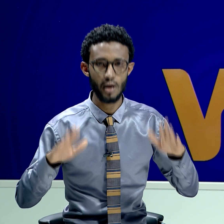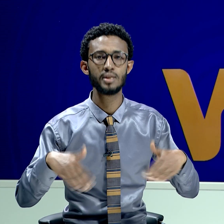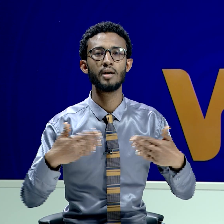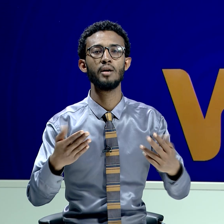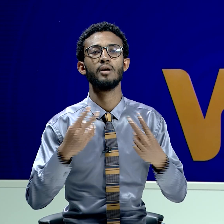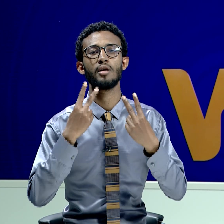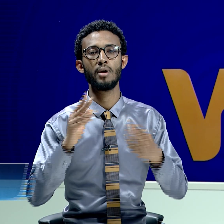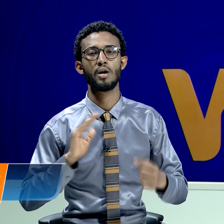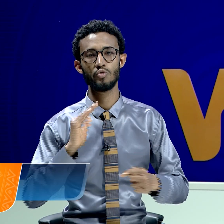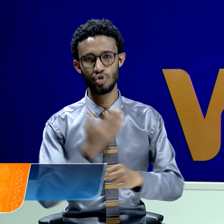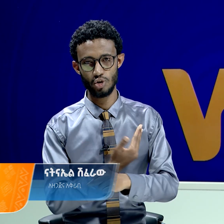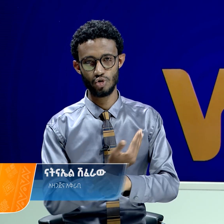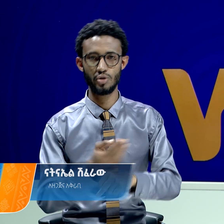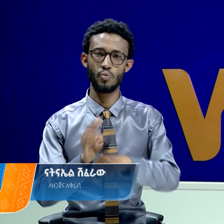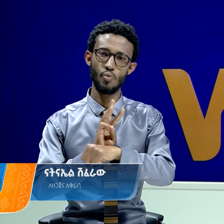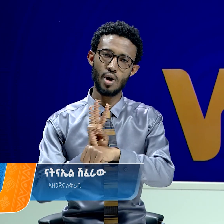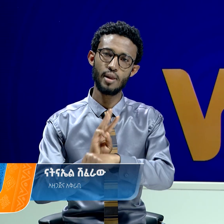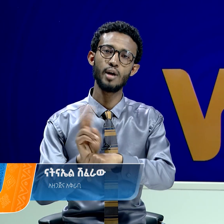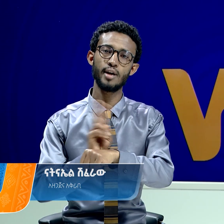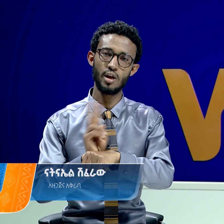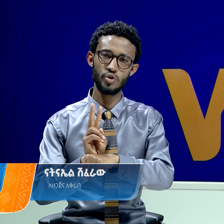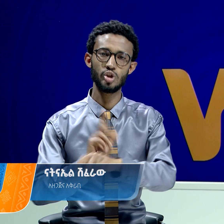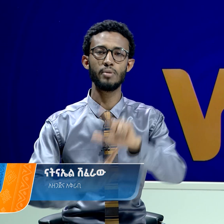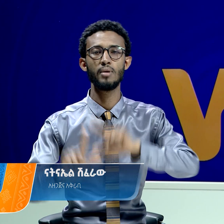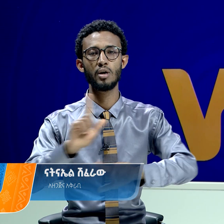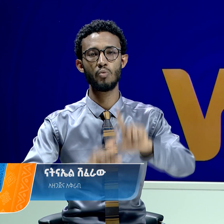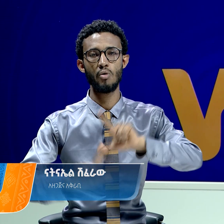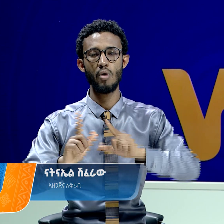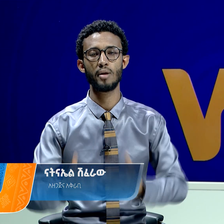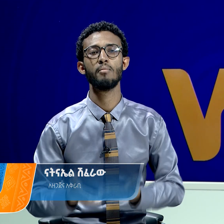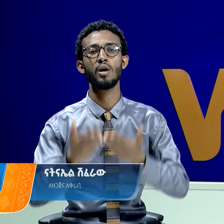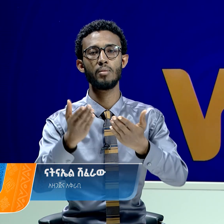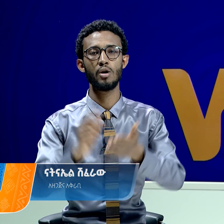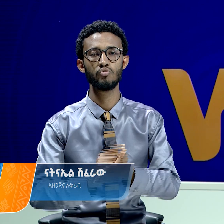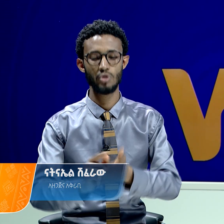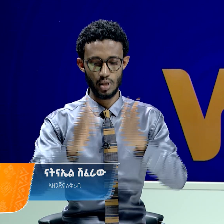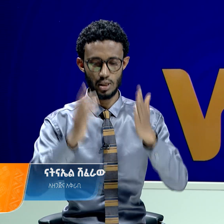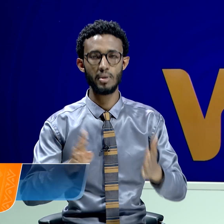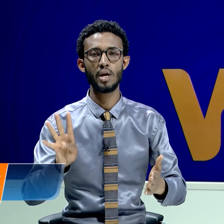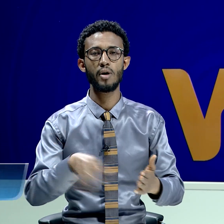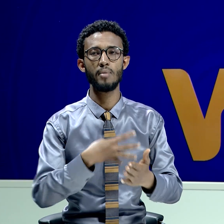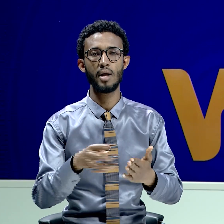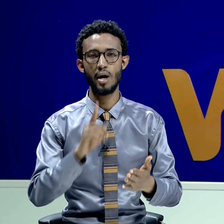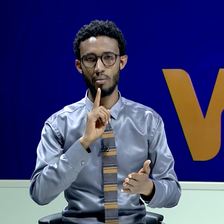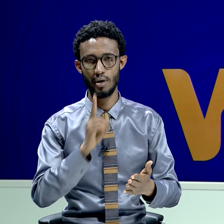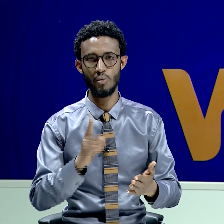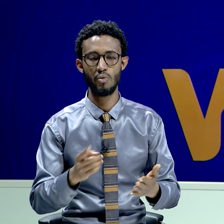ጤና ይስጥልን ተመልካቾቻችን። ወልታ ቴሌቪዥን በመልከቱ ቋንቋ ይማቀርብላችሁ ሰመንታዊ በራ ገብርደው።